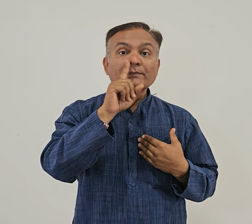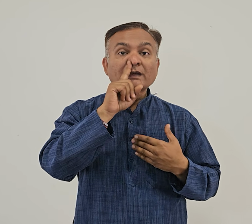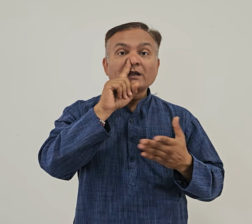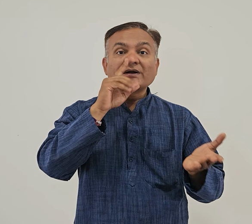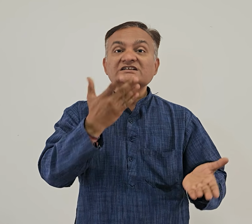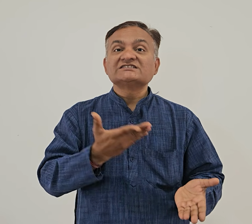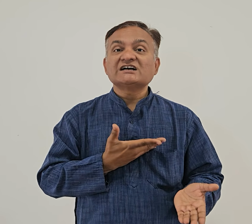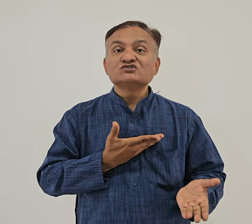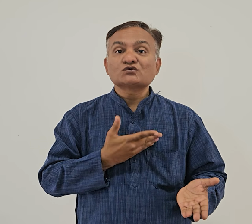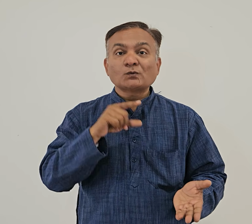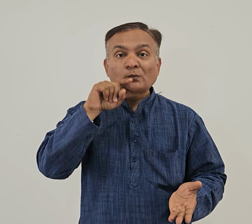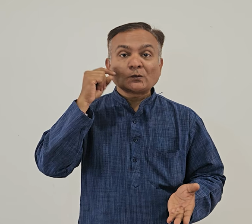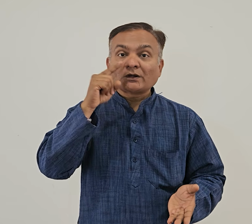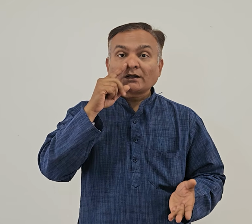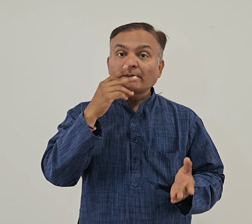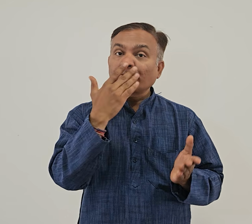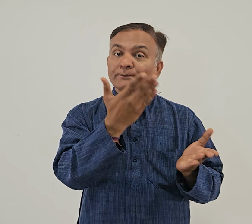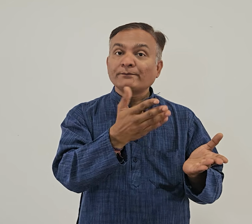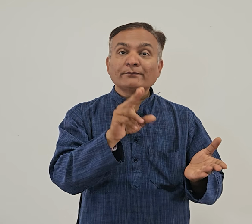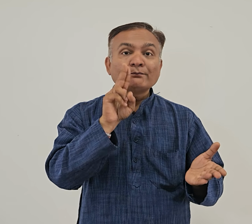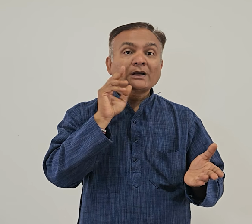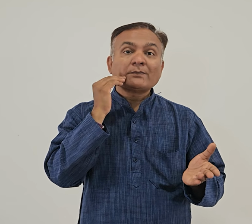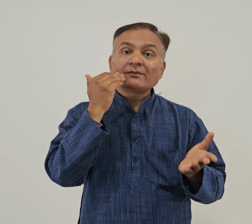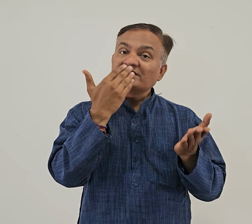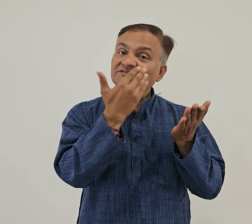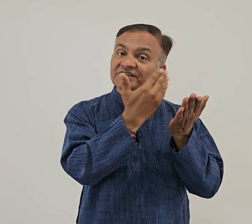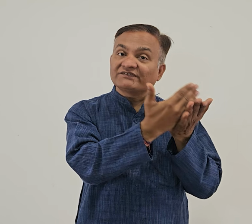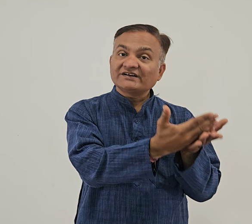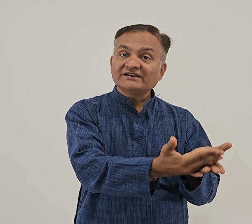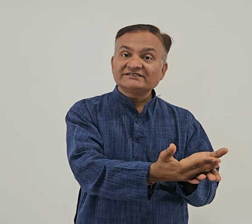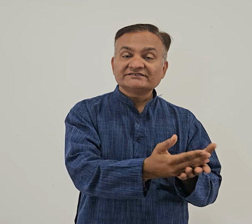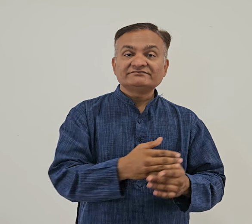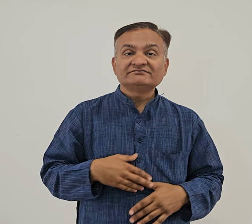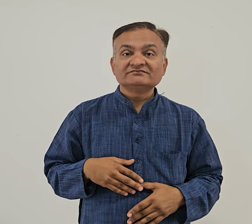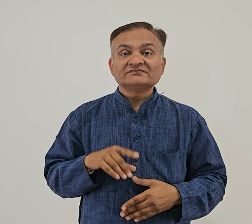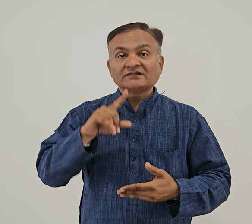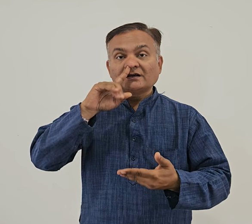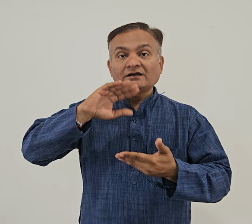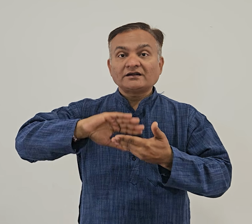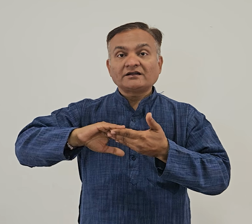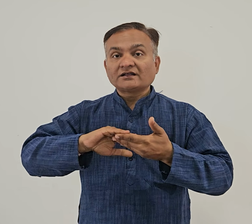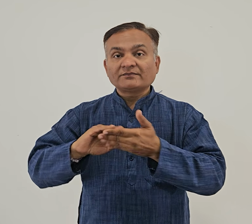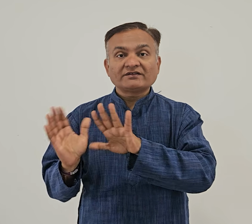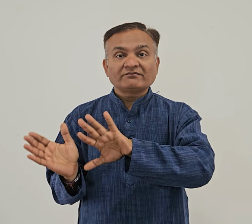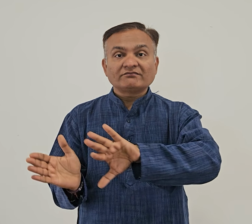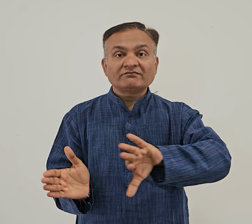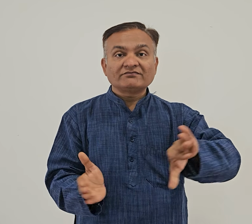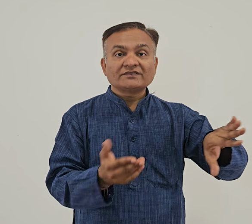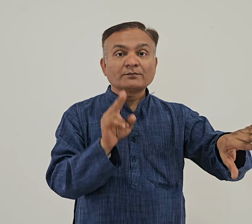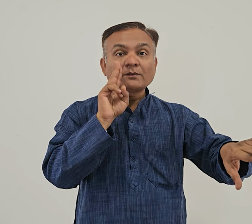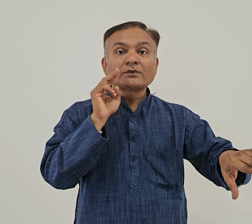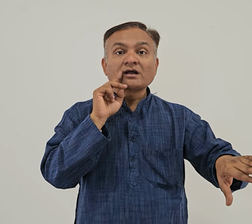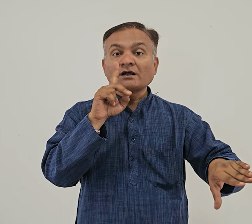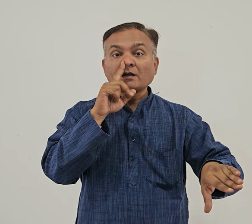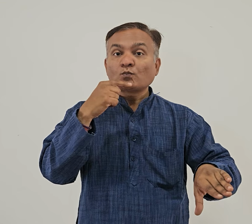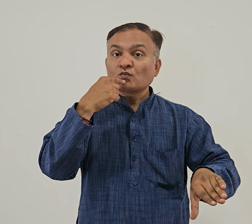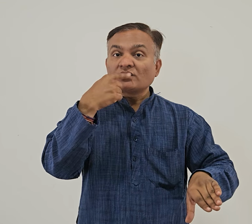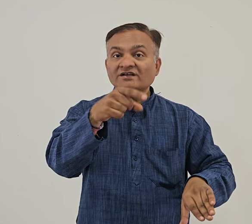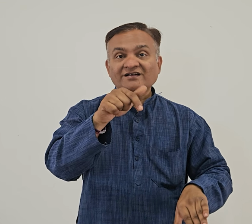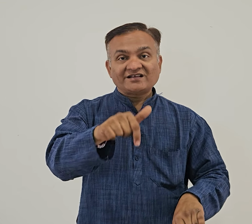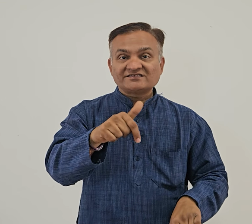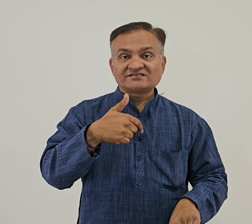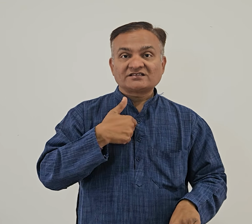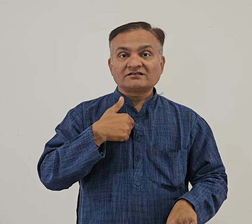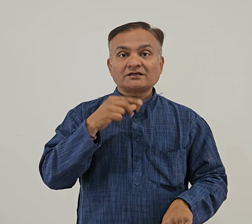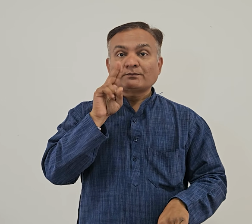સસરા પણ એના મા બાપ જ કહેવાય છે. શું અને સાસરે વળાવે ત્યારે એના પોતાના મા બાપ એમ કહીને જ વળાવે છે કે આજથી અમે તારા મા બાપ